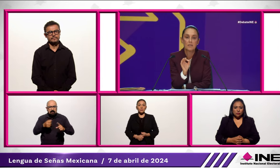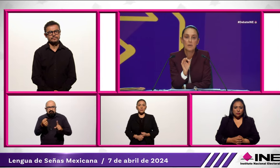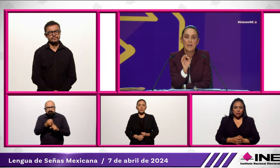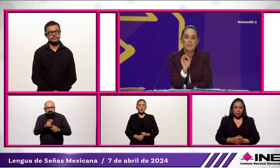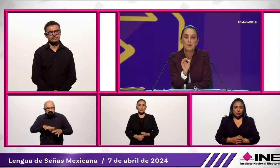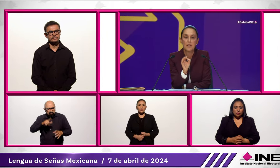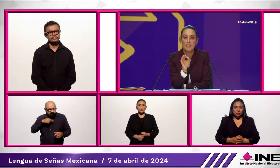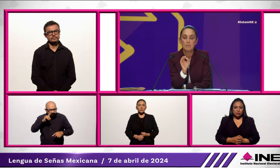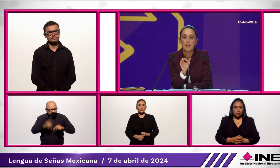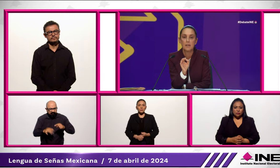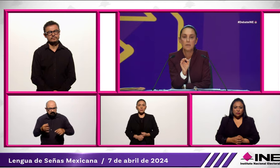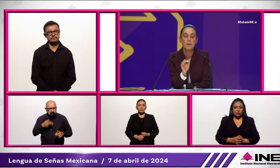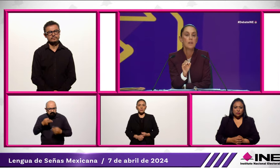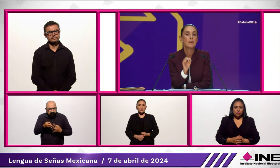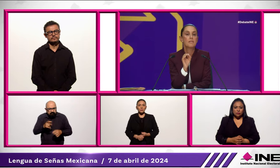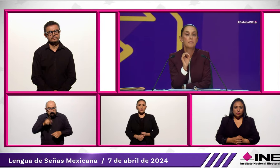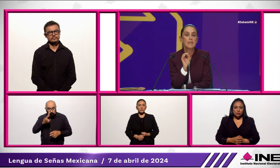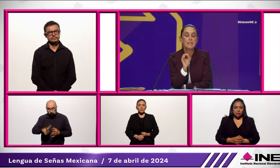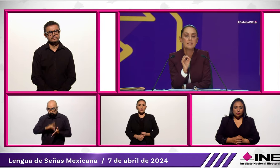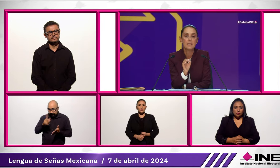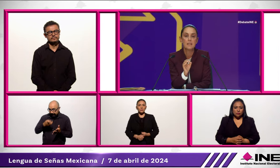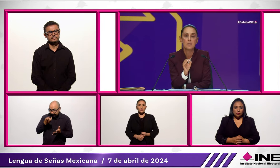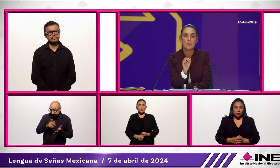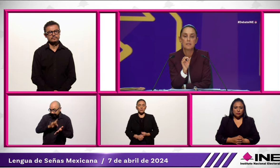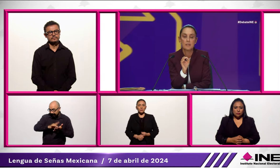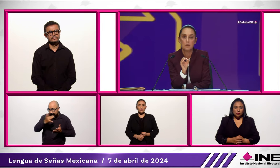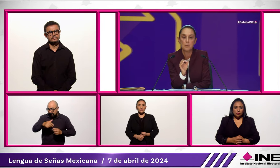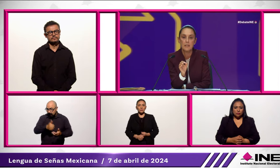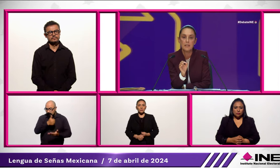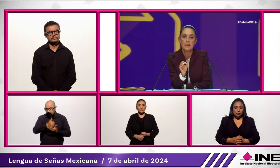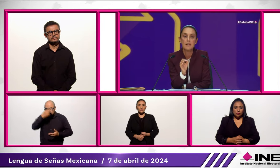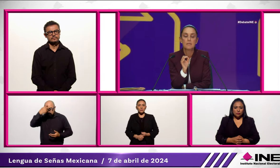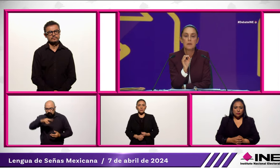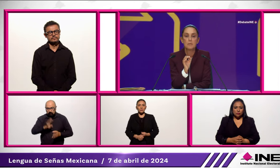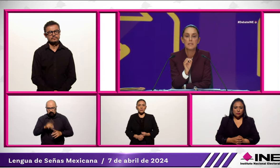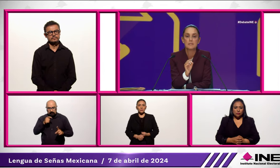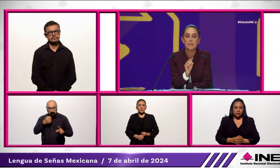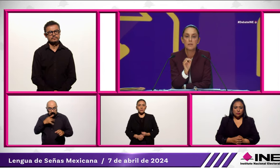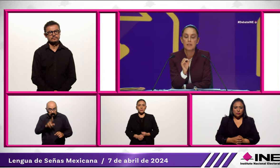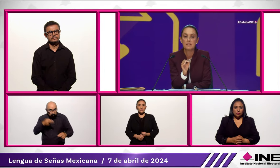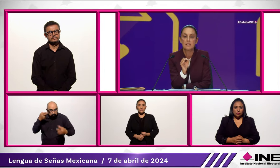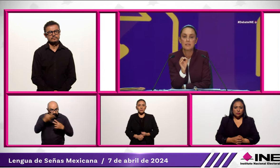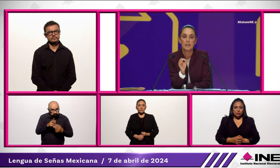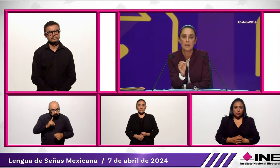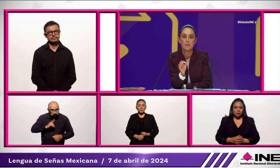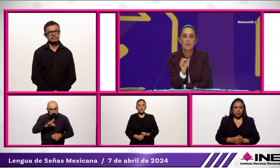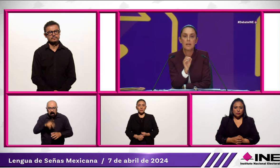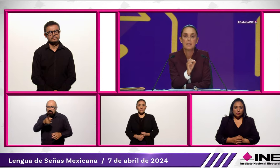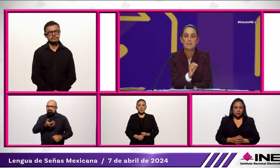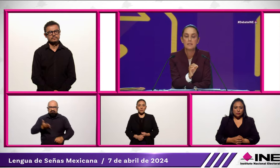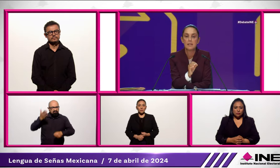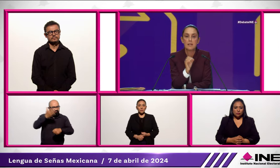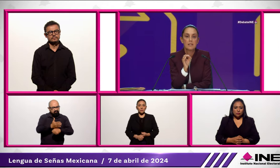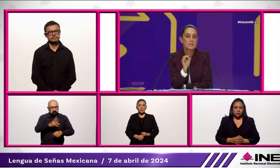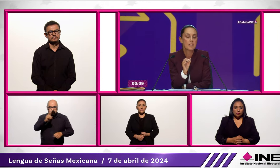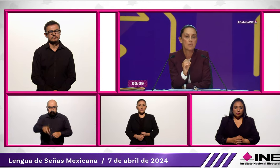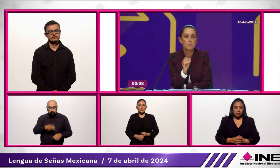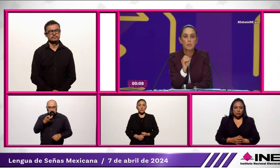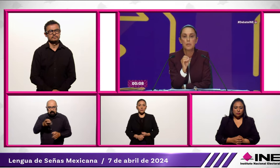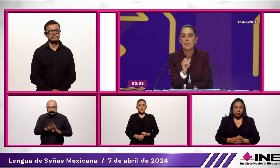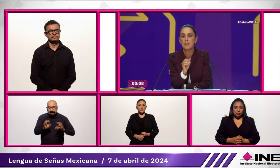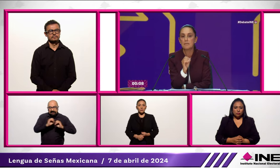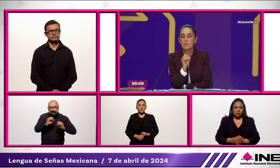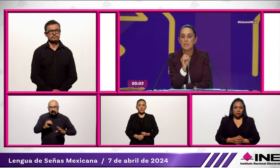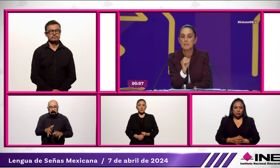Gracias a eso, en la Ciudad de México, feminicidio que se comete, feminicidio que es castigado. Es decir,